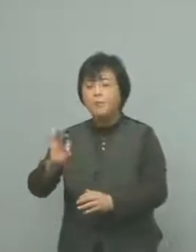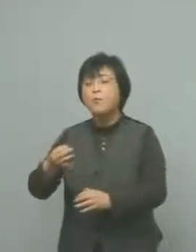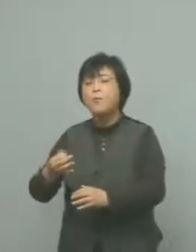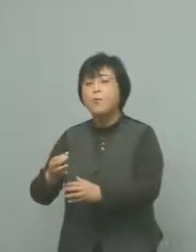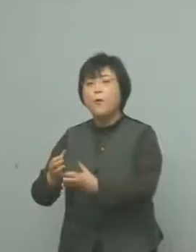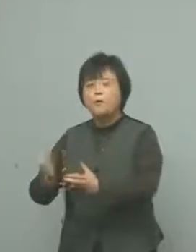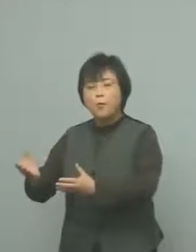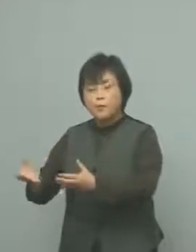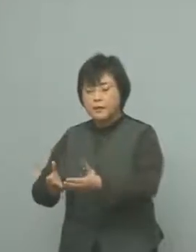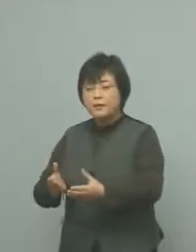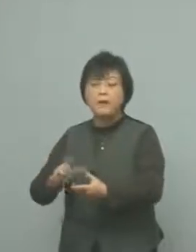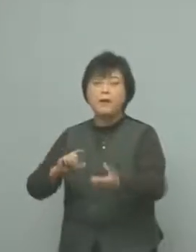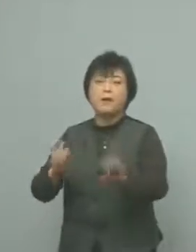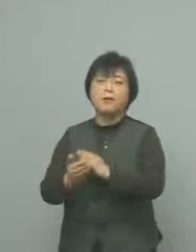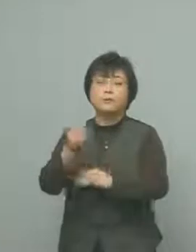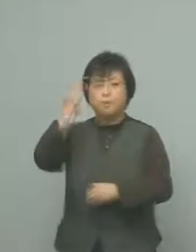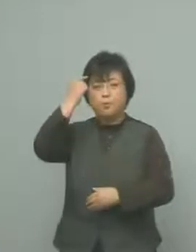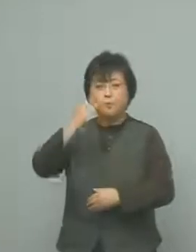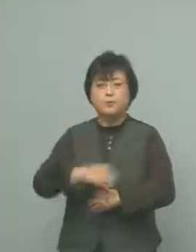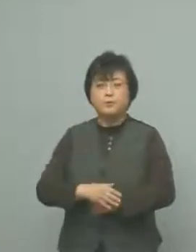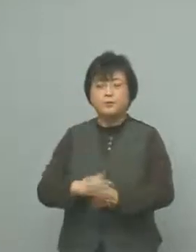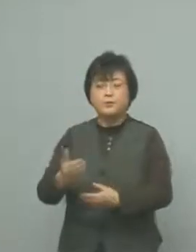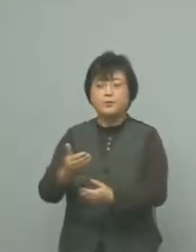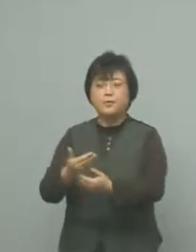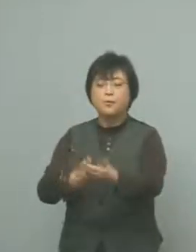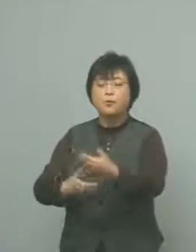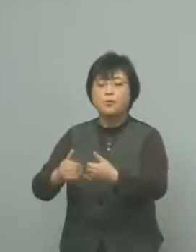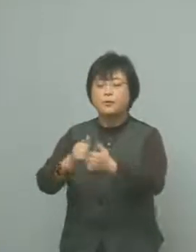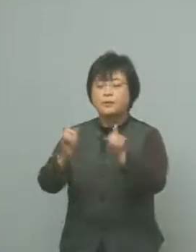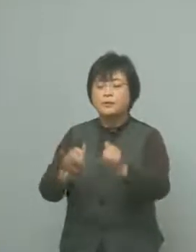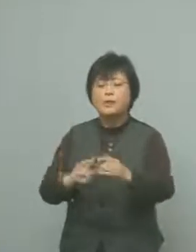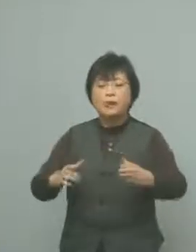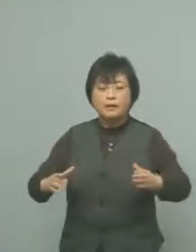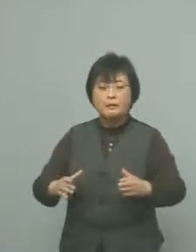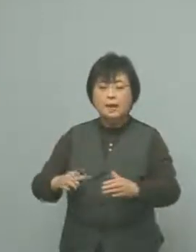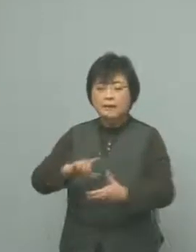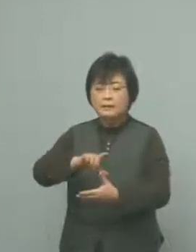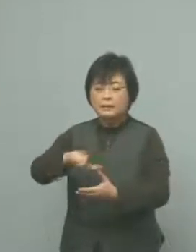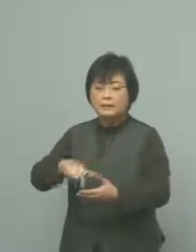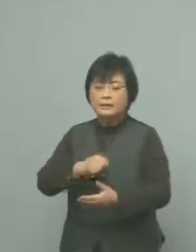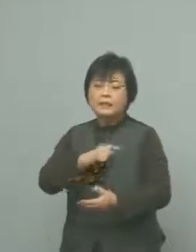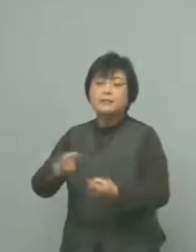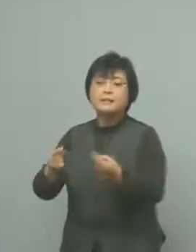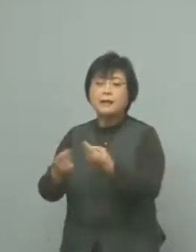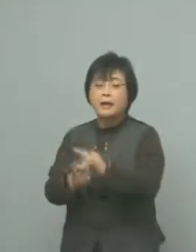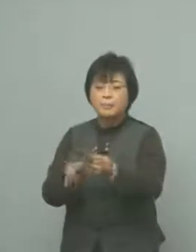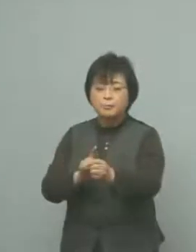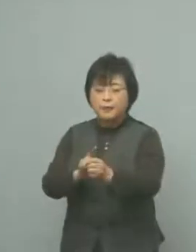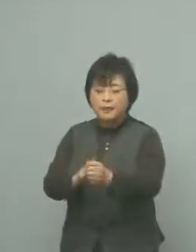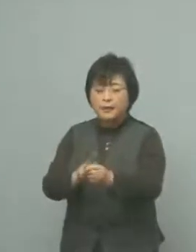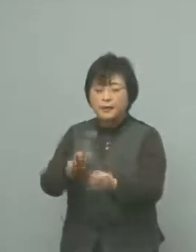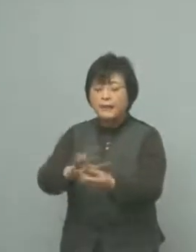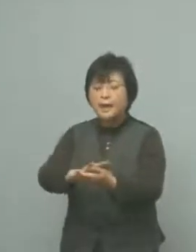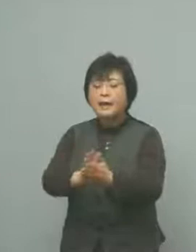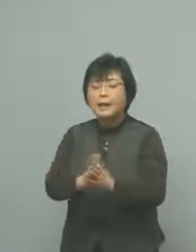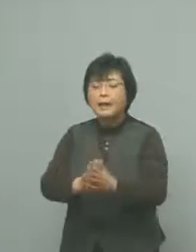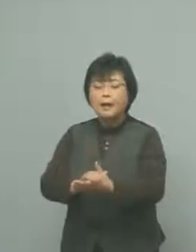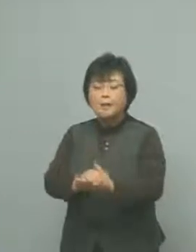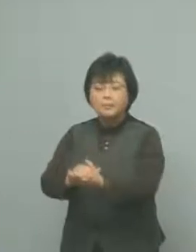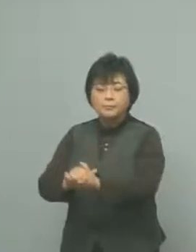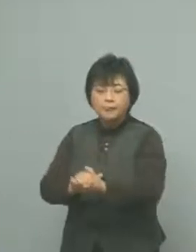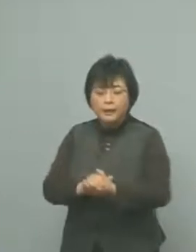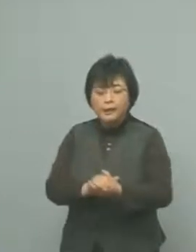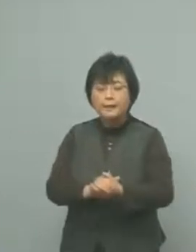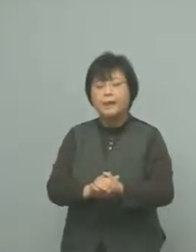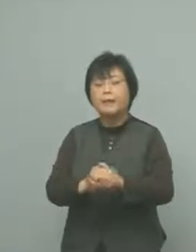思います。交流人口の拡大や地域活性化に向けて3県が連携してしっかりと